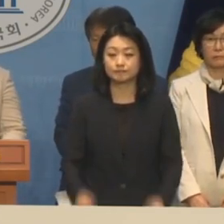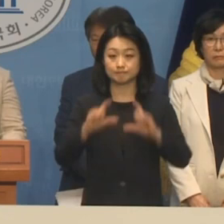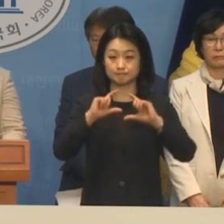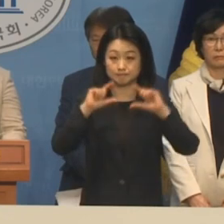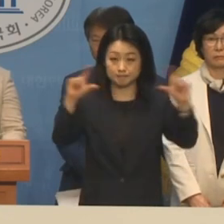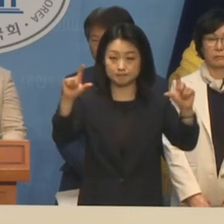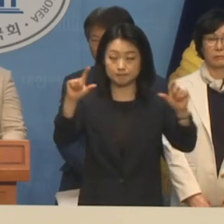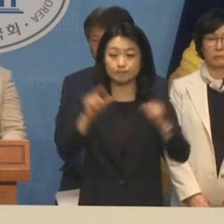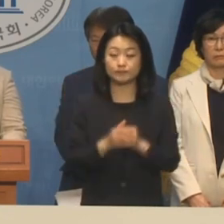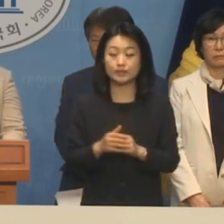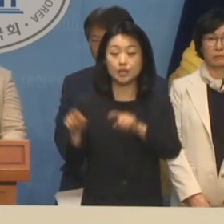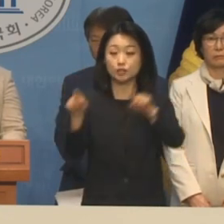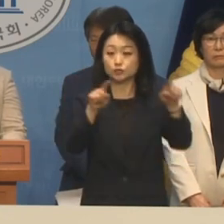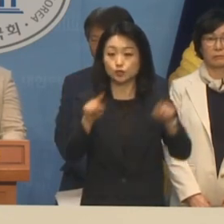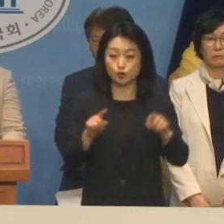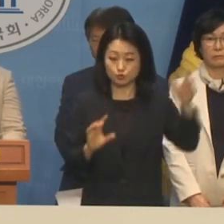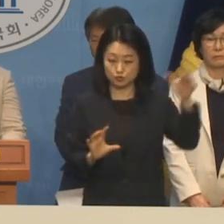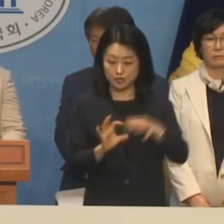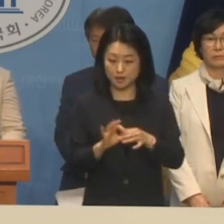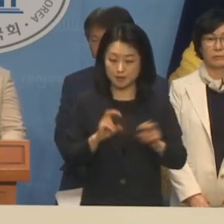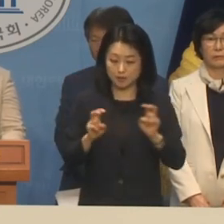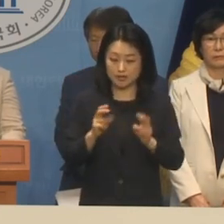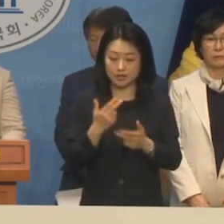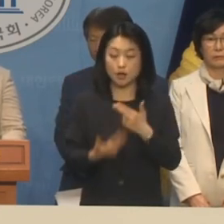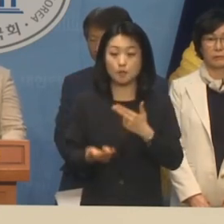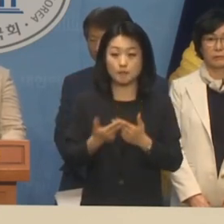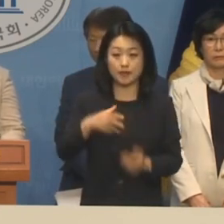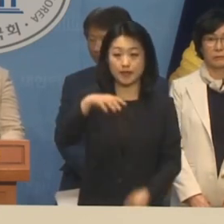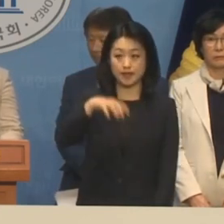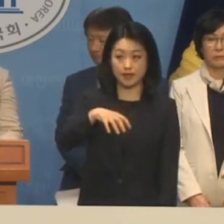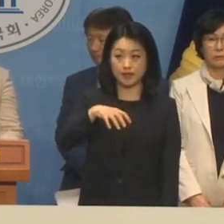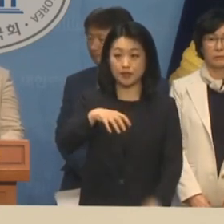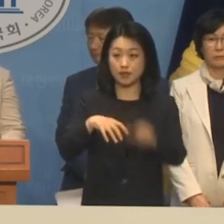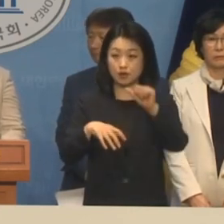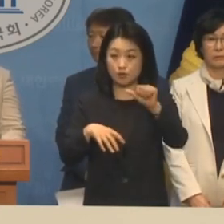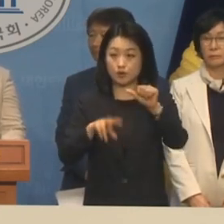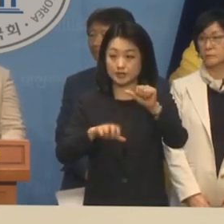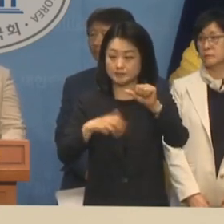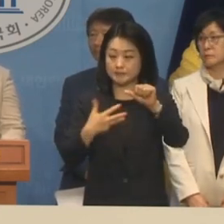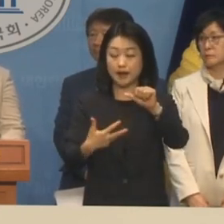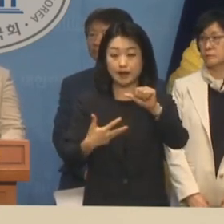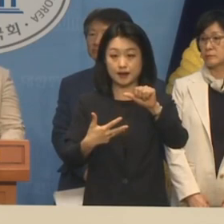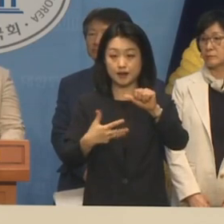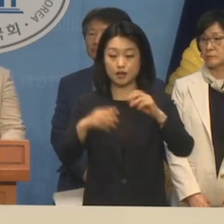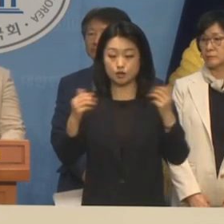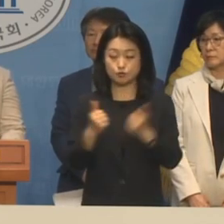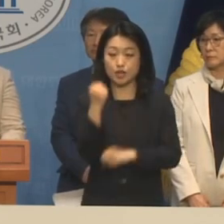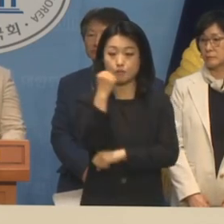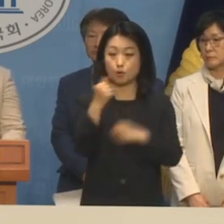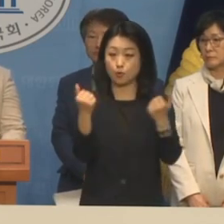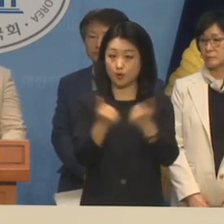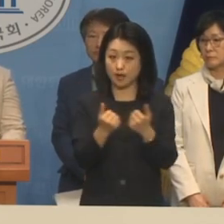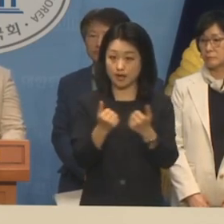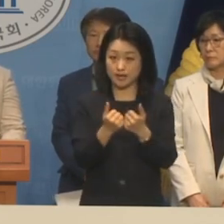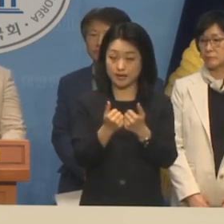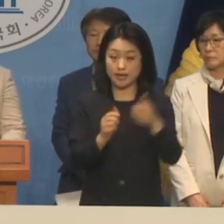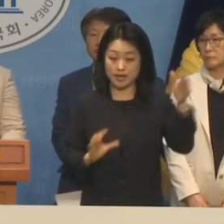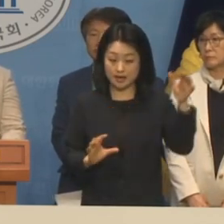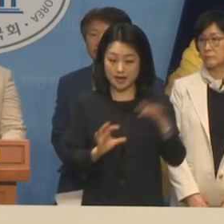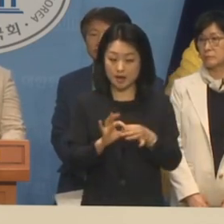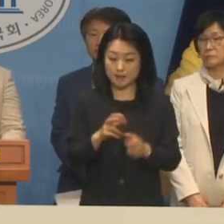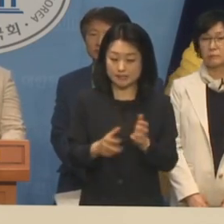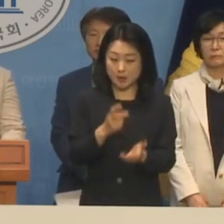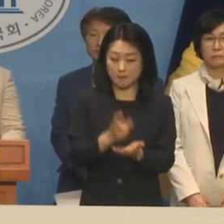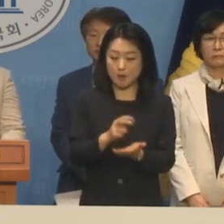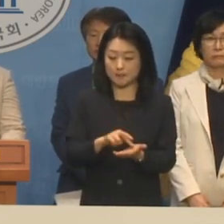성명서 전국 가맹점주협의회 5월 28일 국회 본회의에